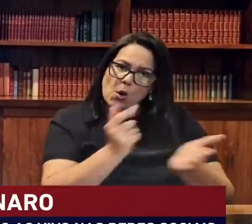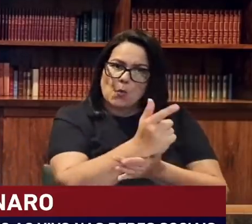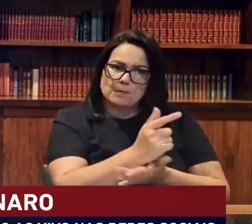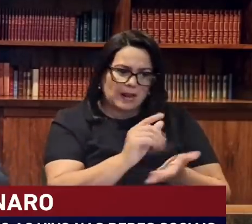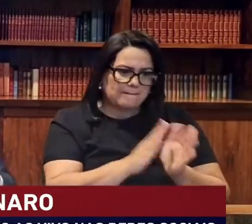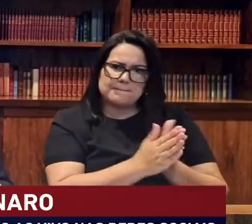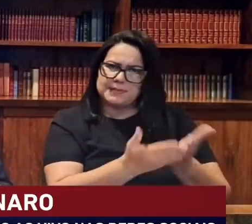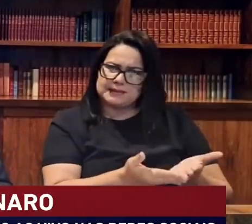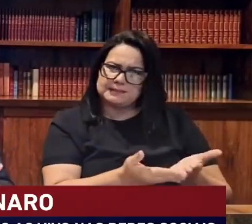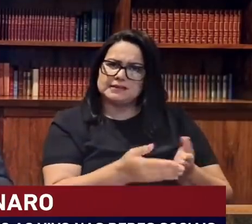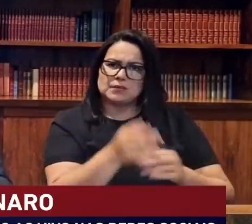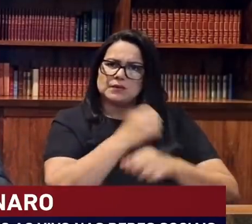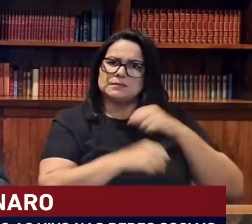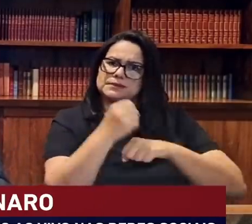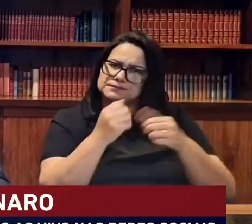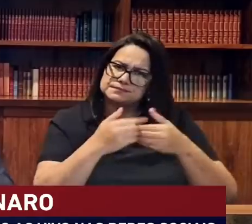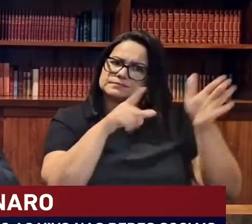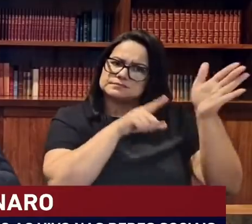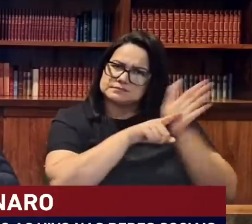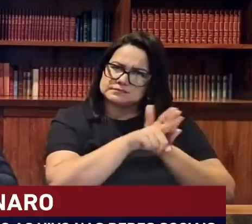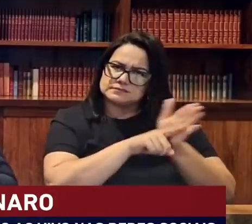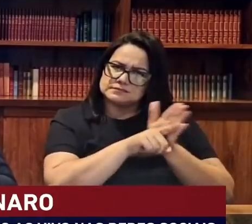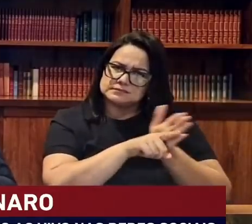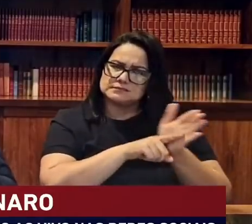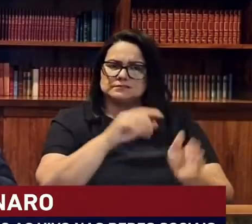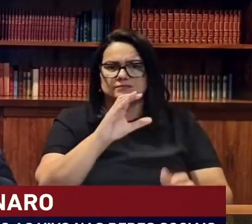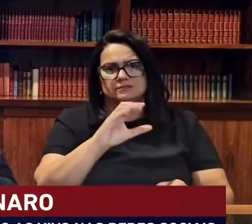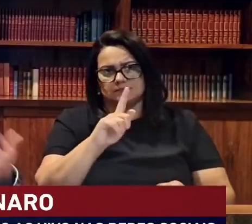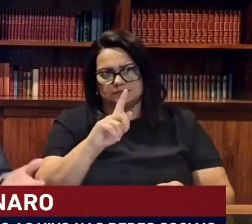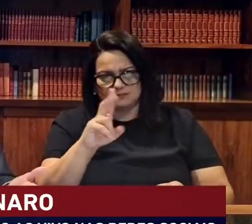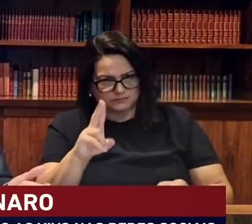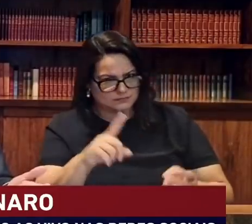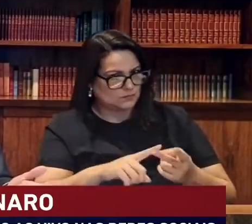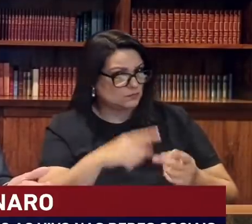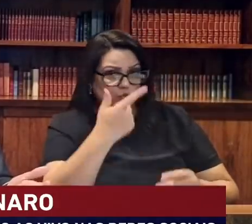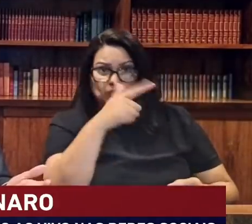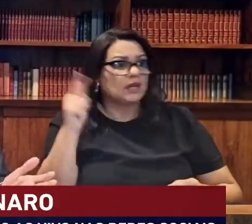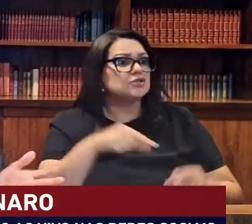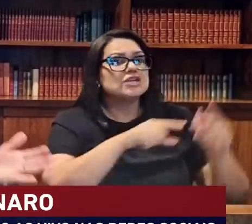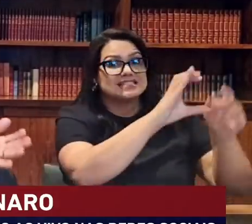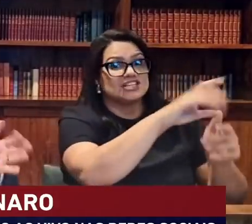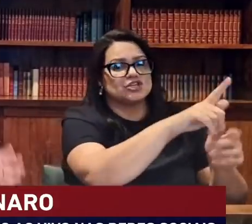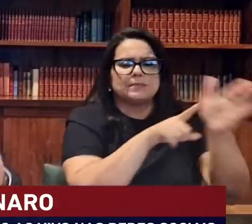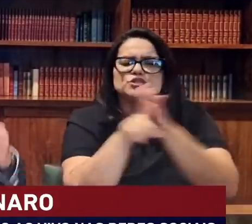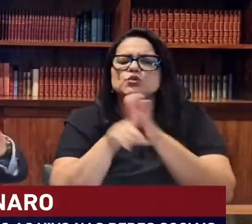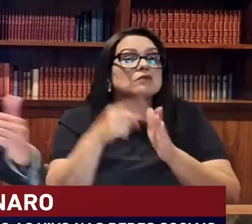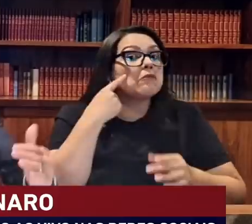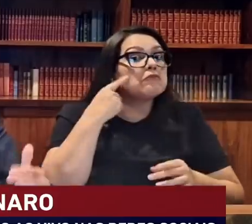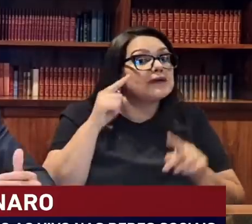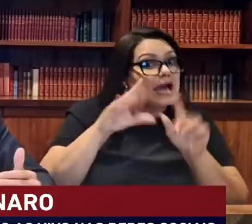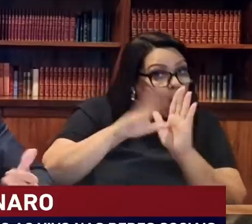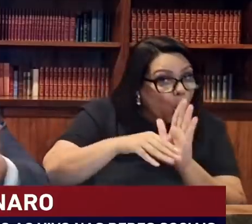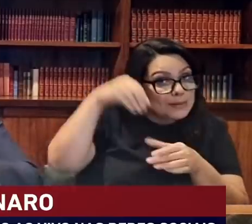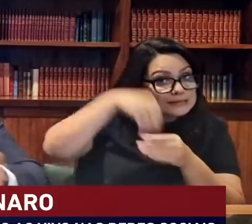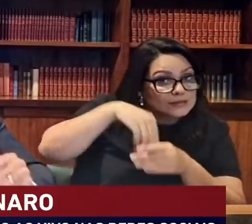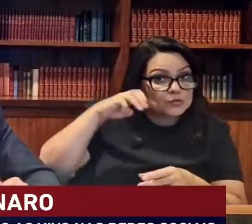ano passado, continuam agora, não mais na CGU, porque não tem... É servidor público envolvido, o limite da CGU é com servidores